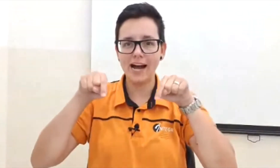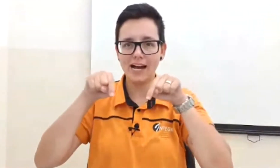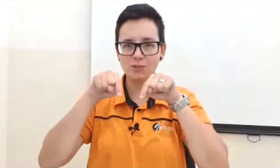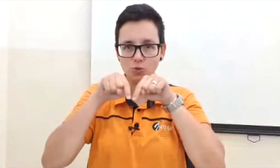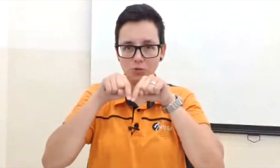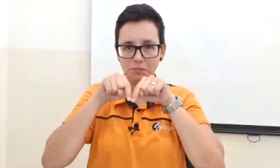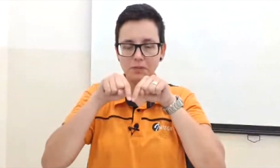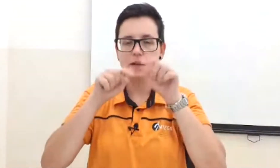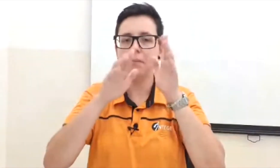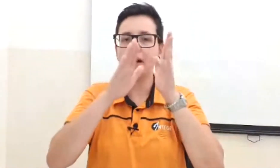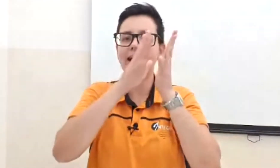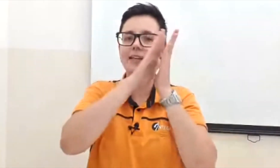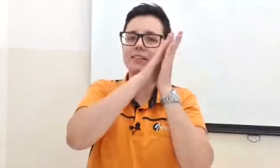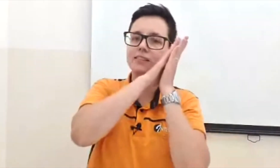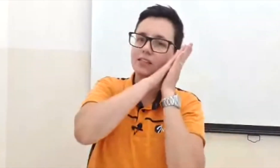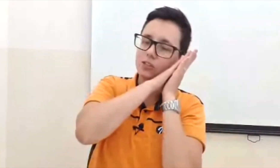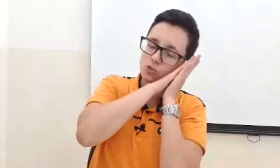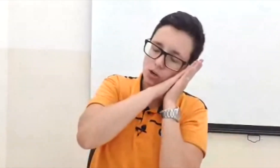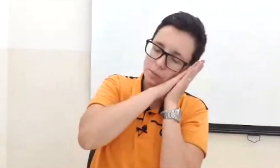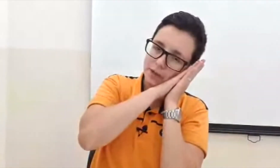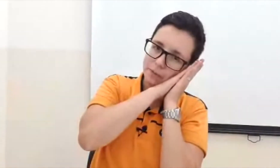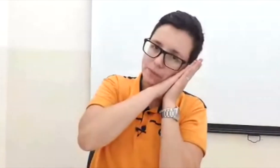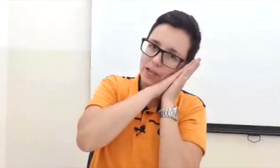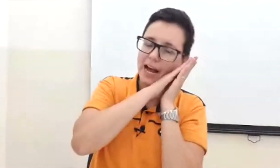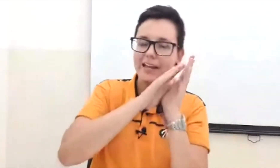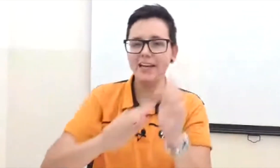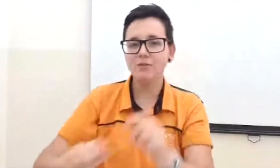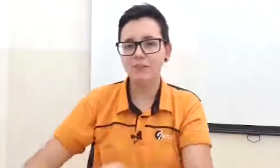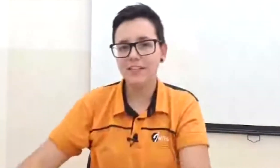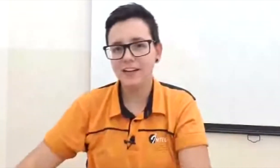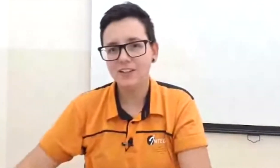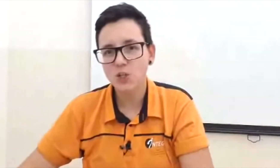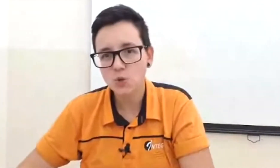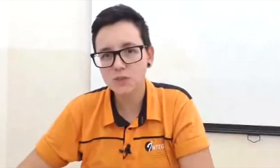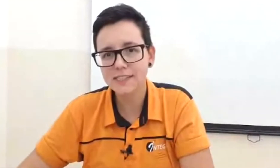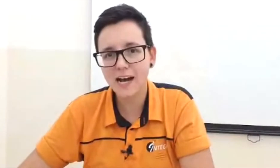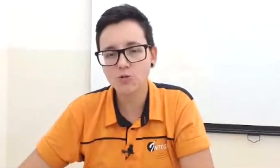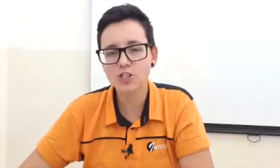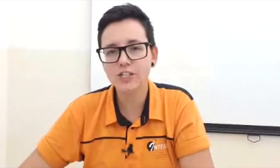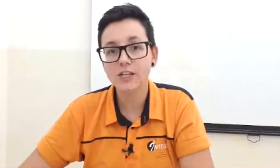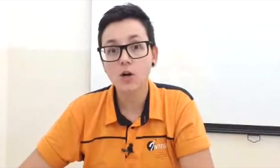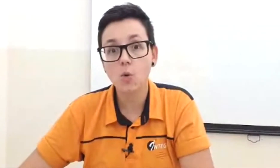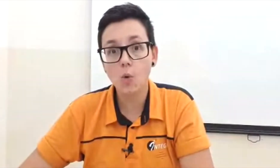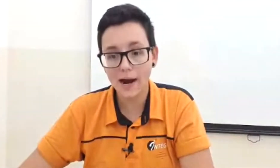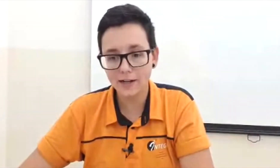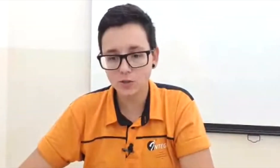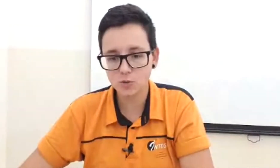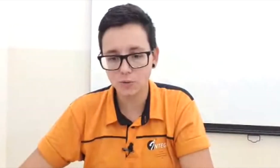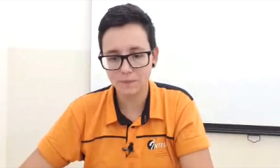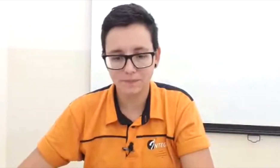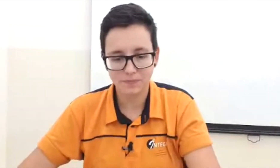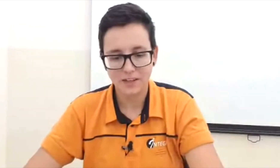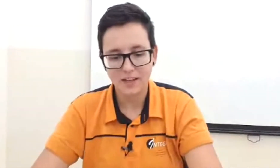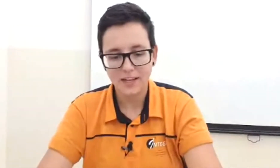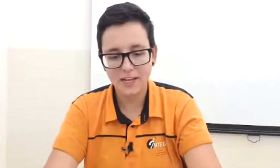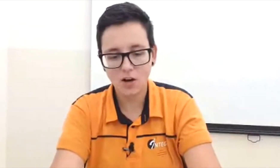quadrado mais dormir. Aí ele vira o sinal de quarto. E olha